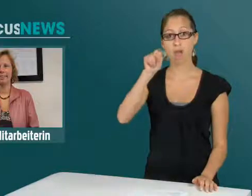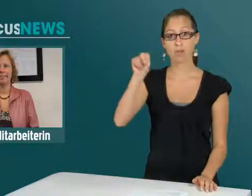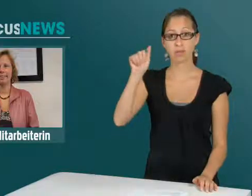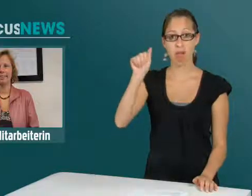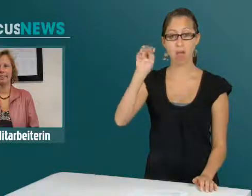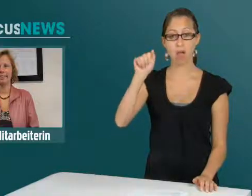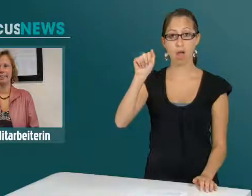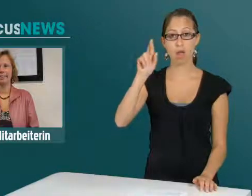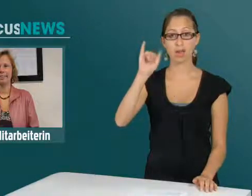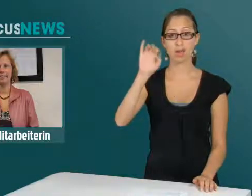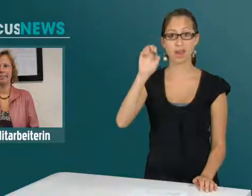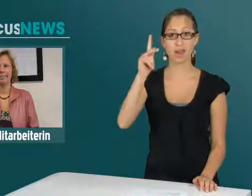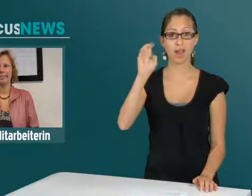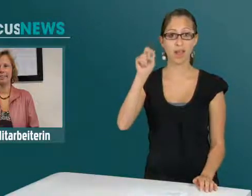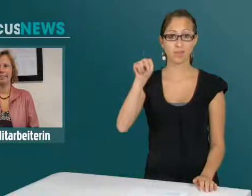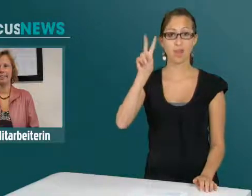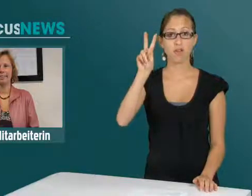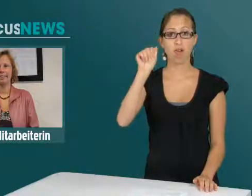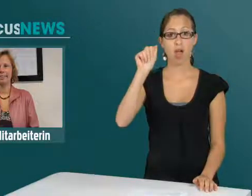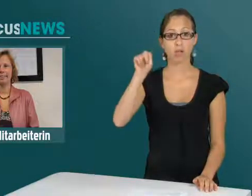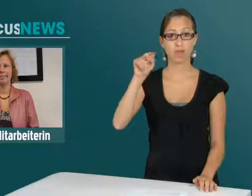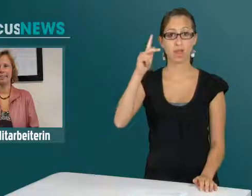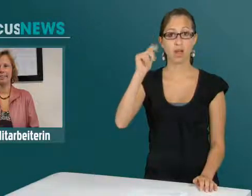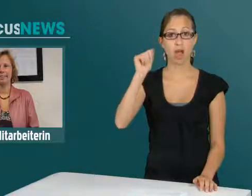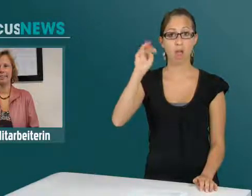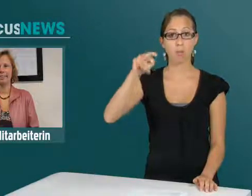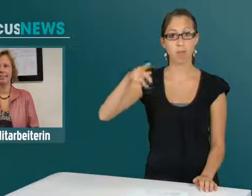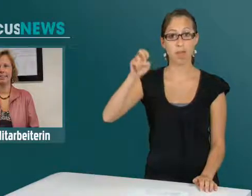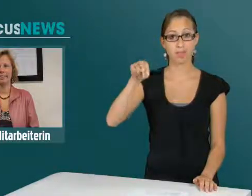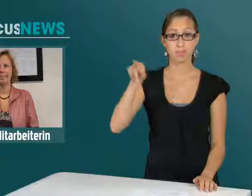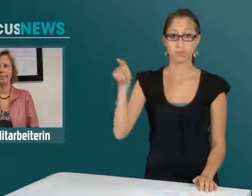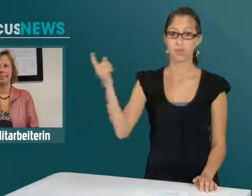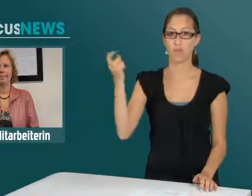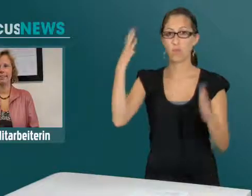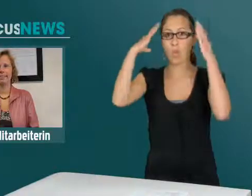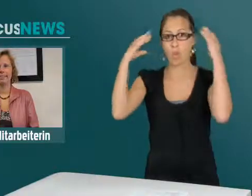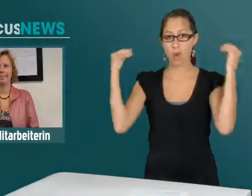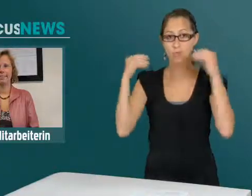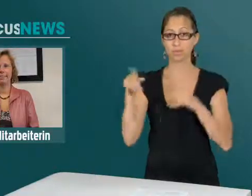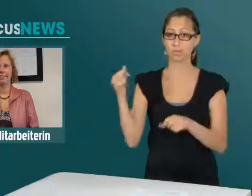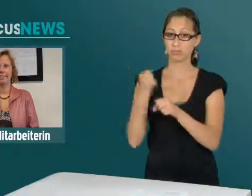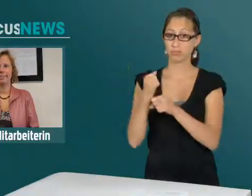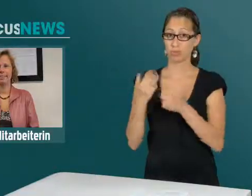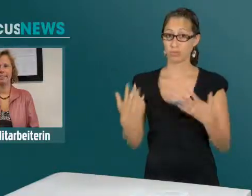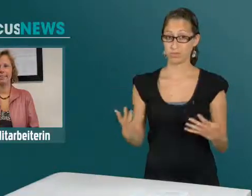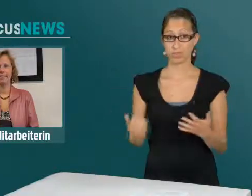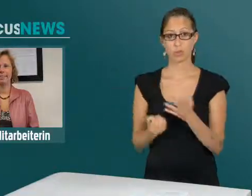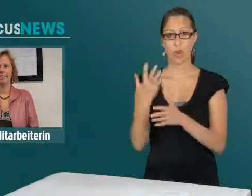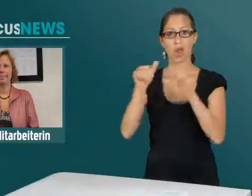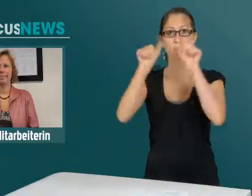anna-marie ecken von kampen sie wurde zur neuen science peak project office